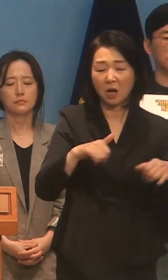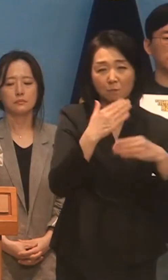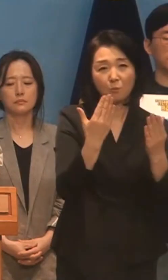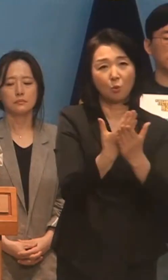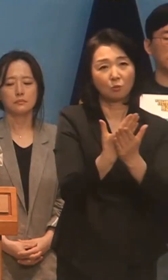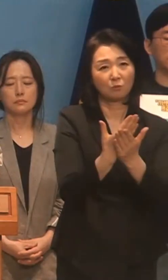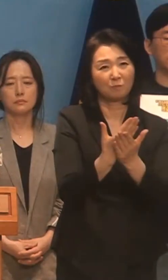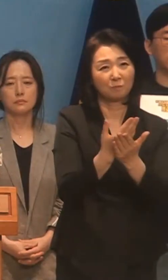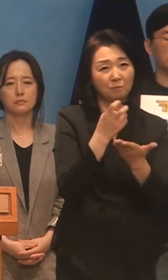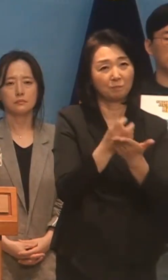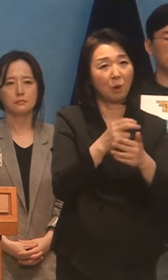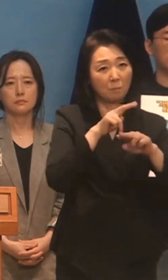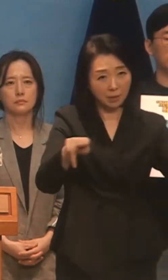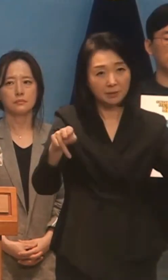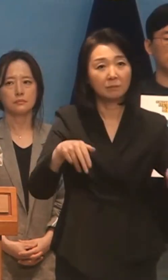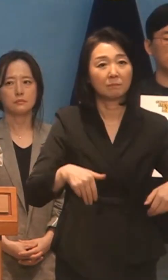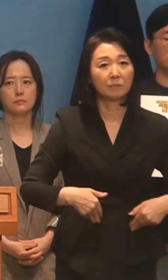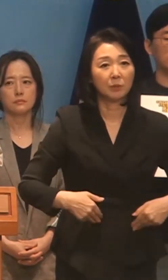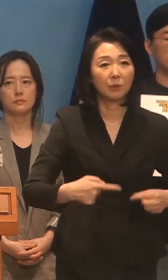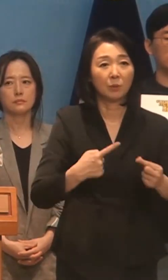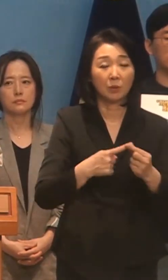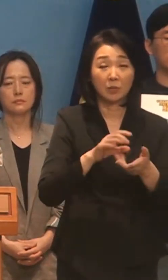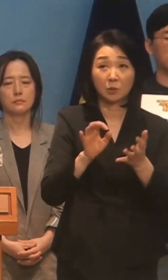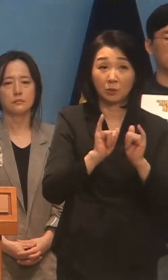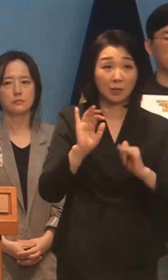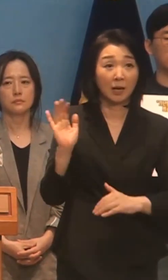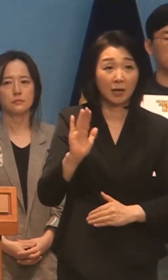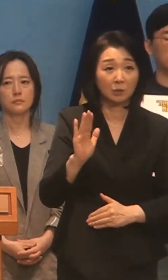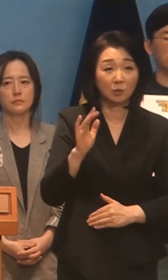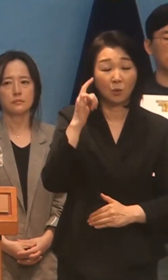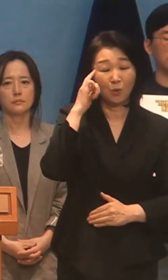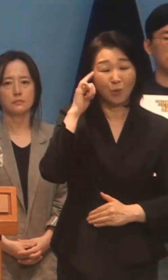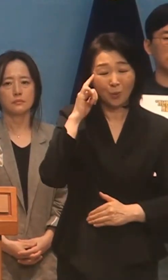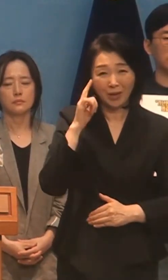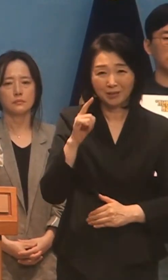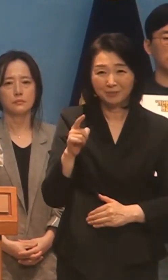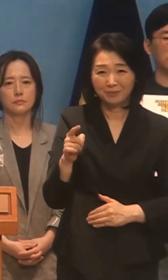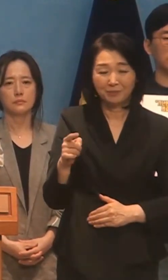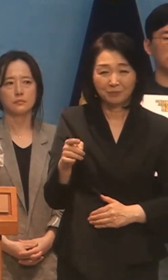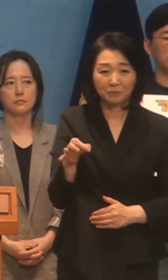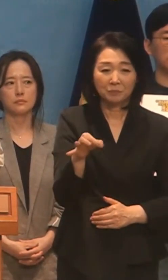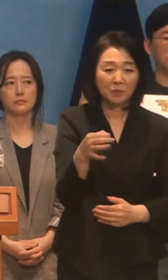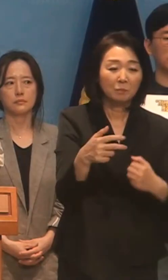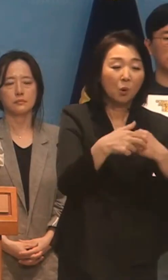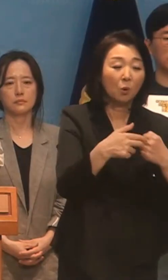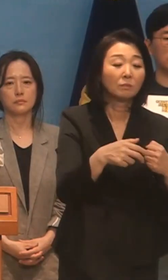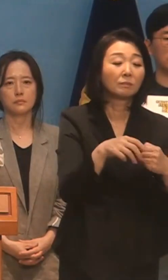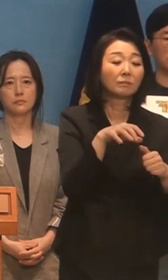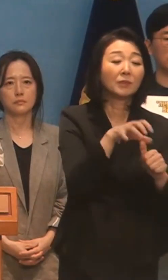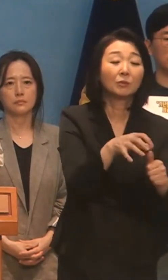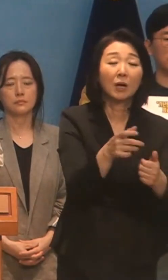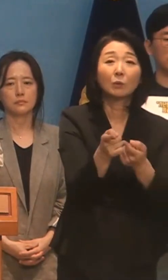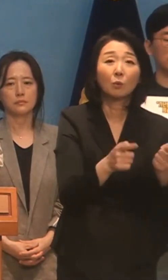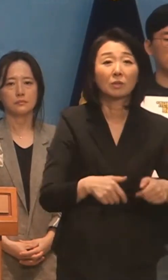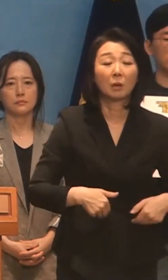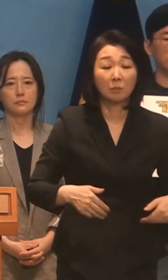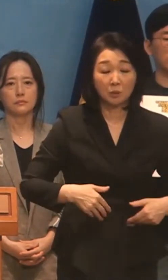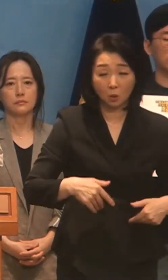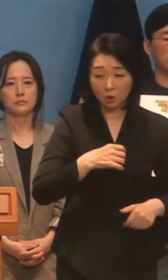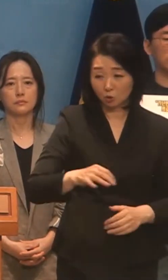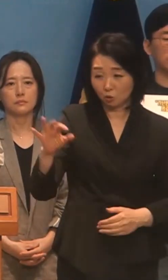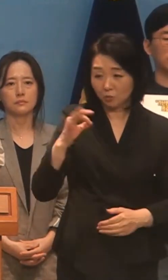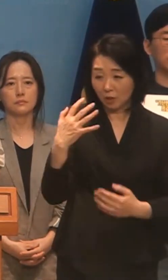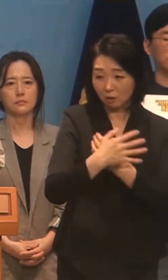폐지해야 한다. 하나, 이용자가 아니라 공급기관을 통제하라. 수급자들의 존엄과